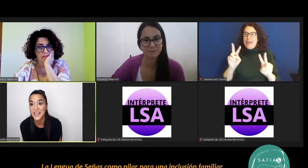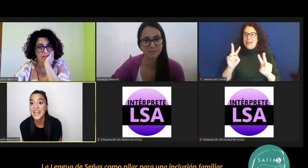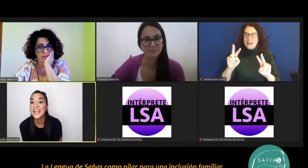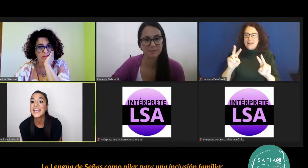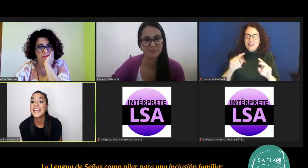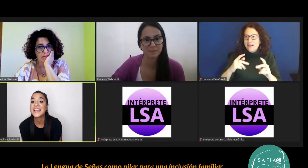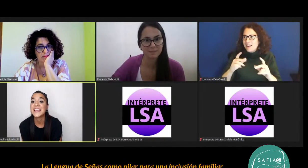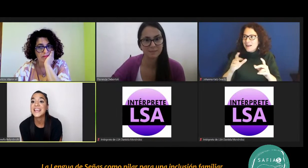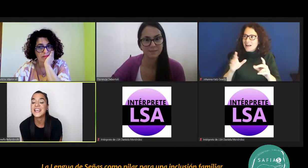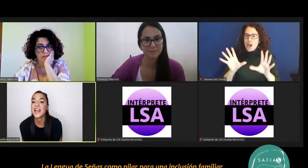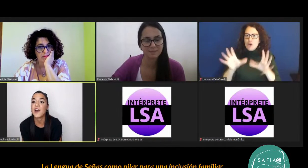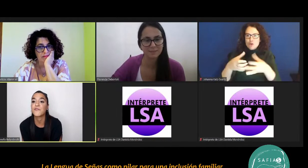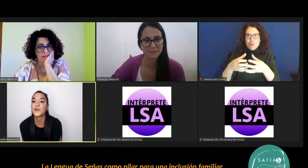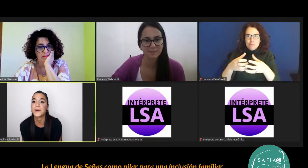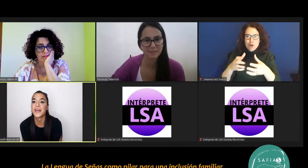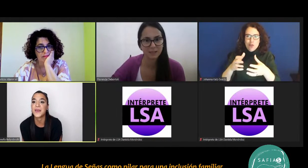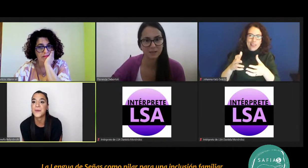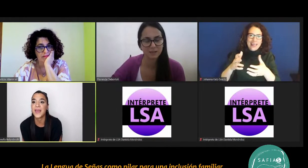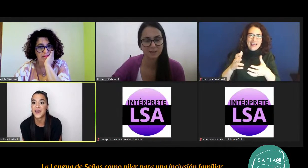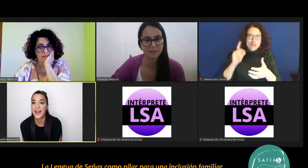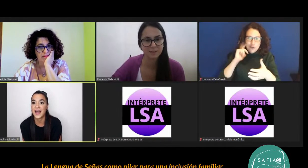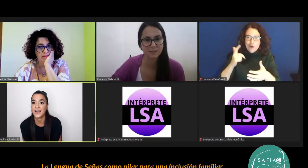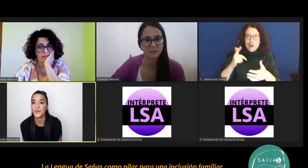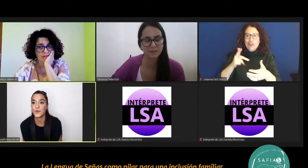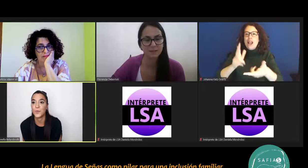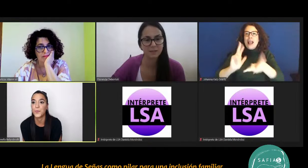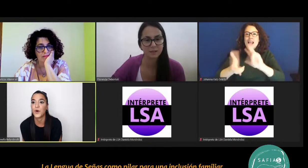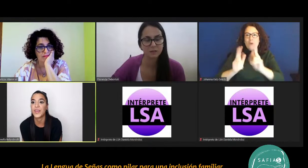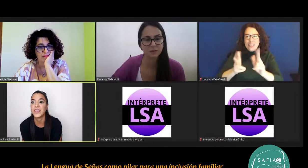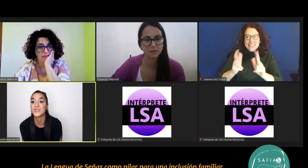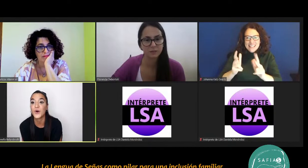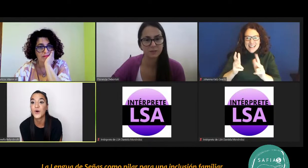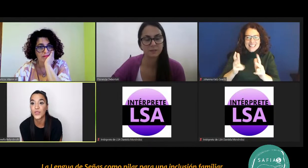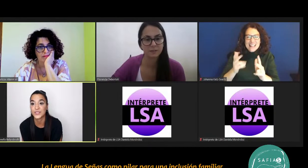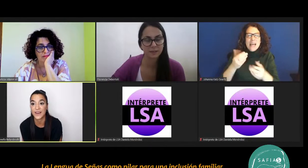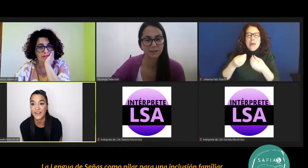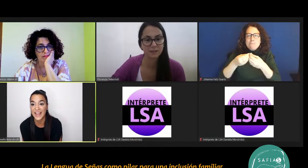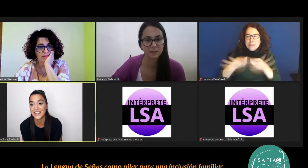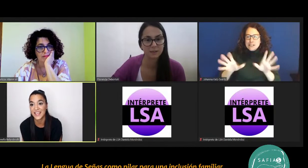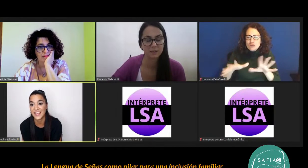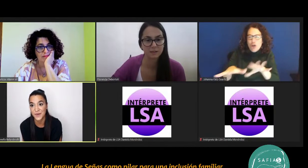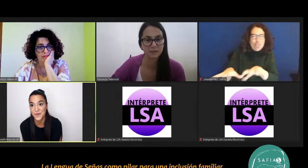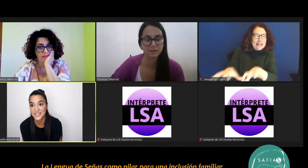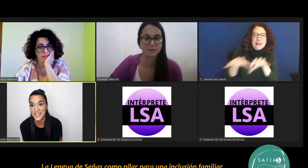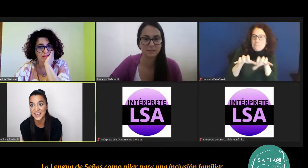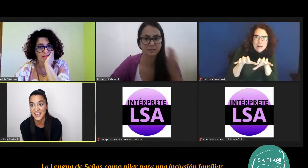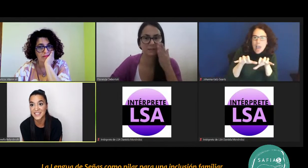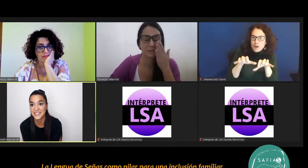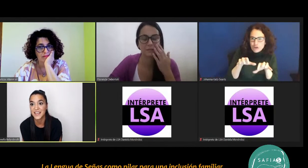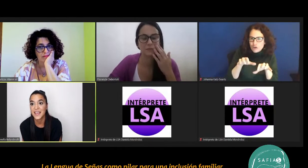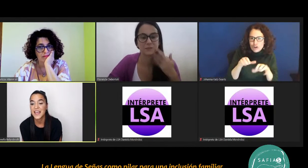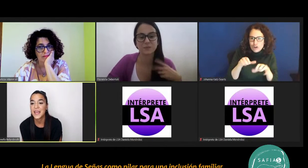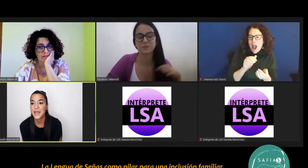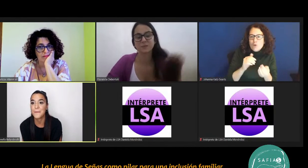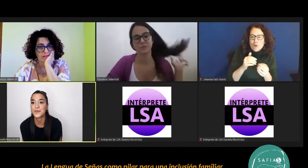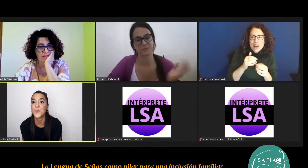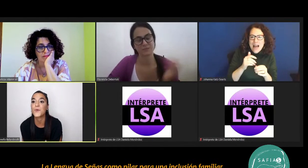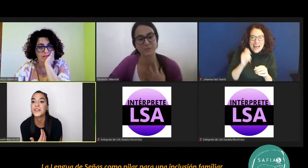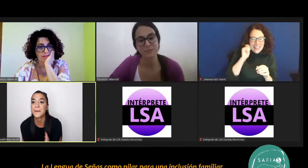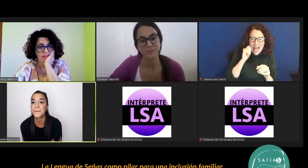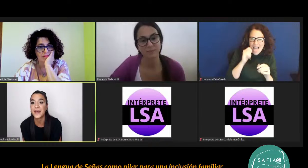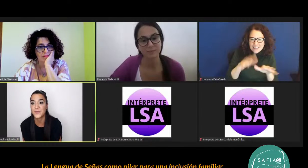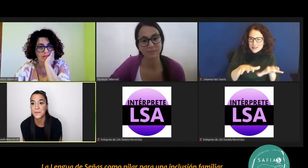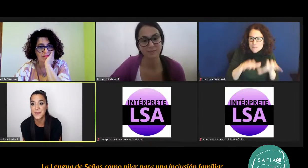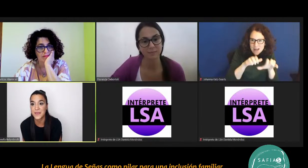después. Y la forma de ver al grupo de sordos hablantes de lengua de señas empezó